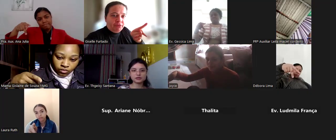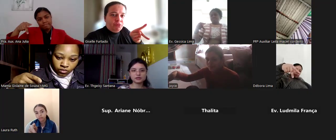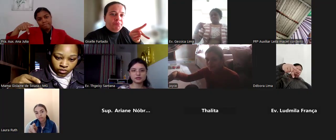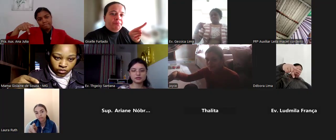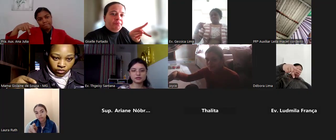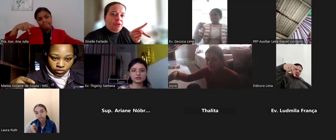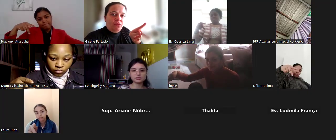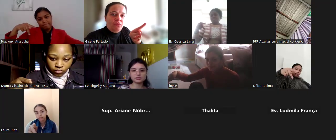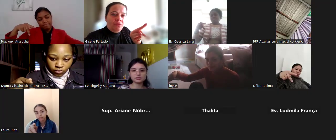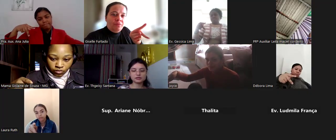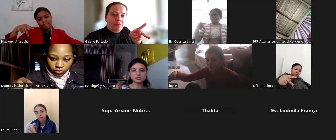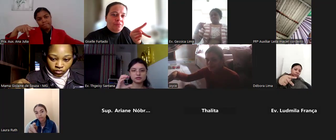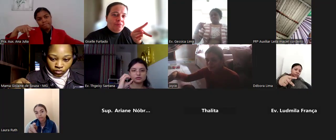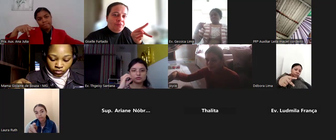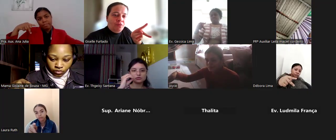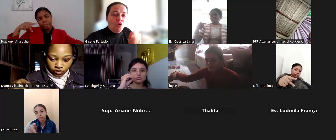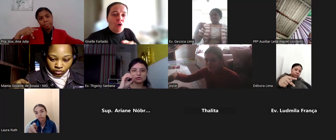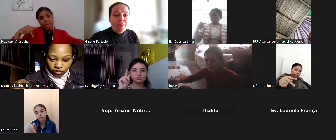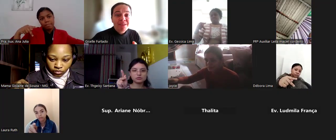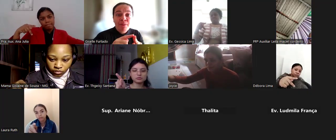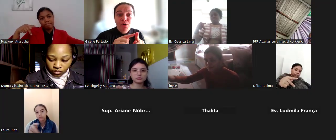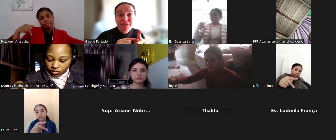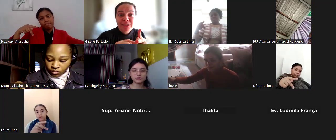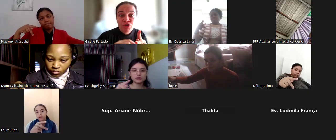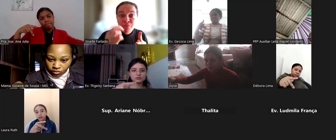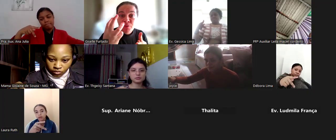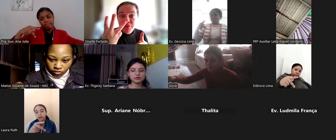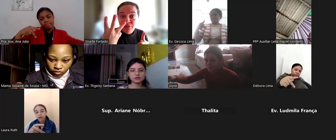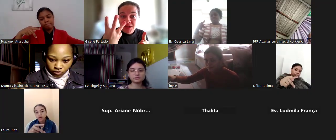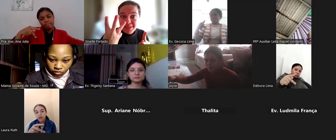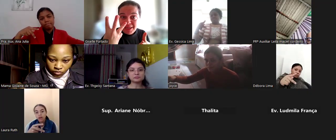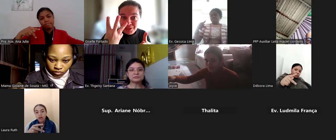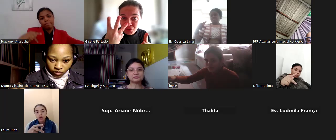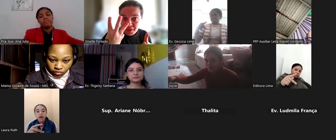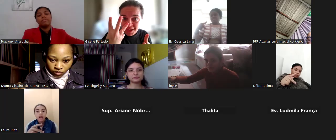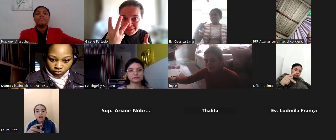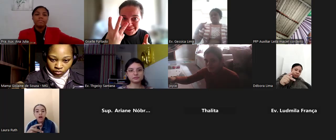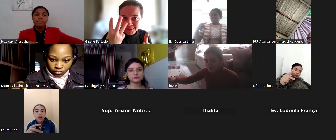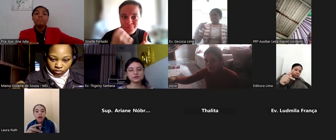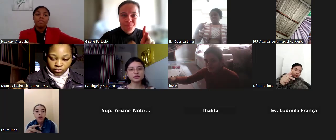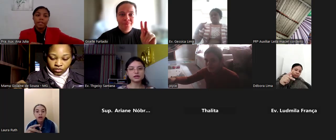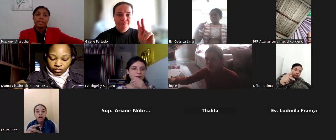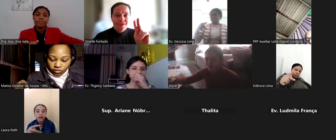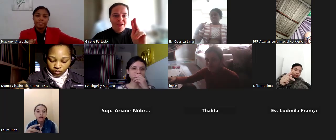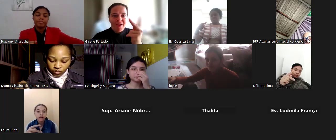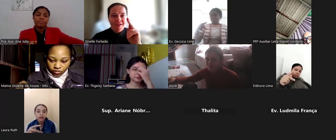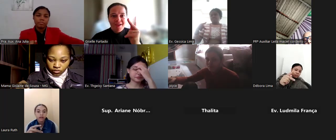movimento. Então, a mesma posição de mão, eu tenho 3 letras diferentes.